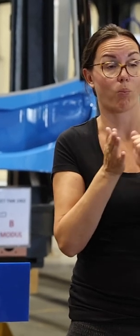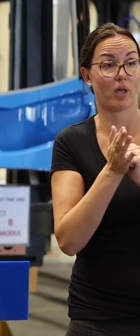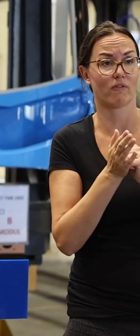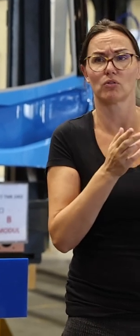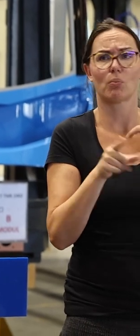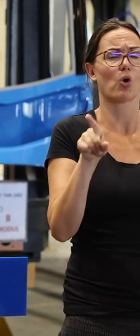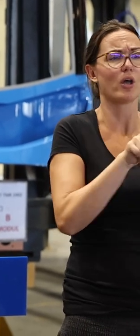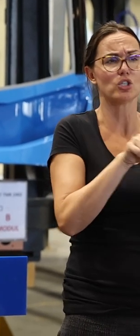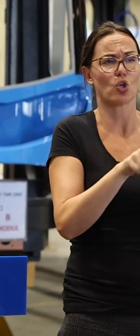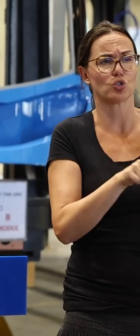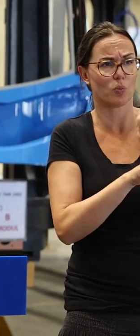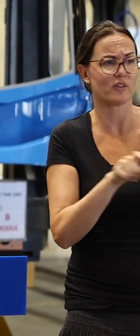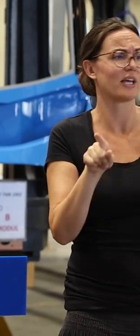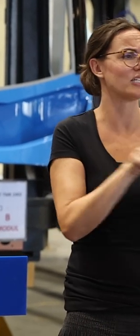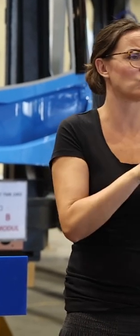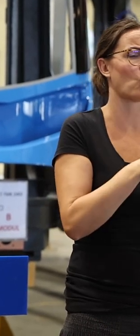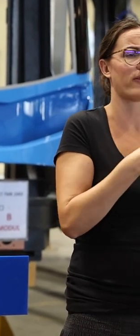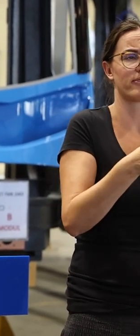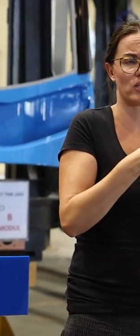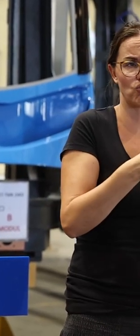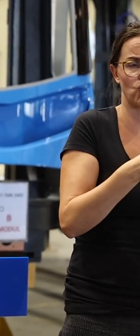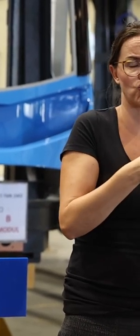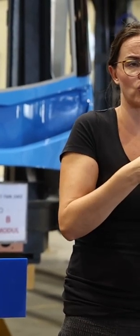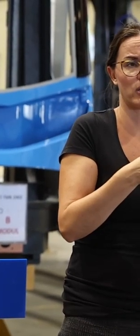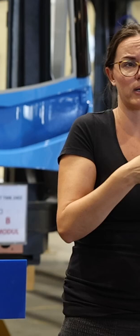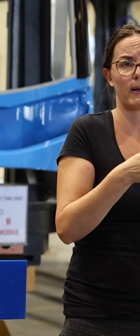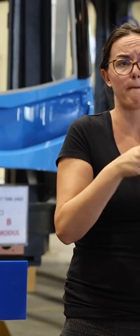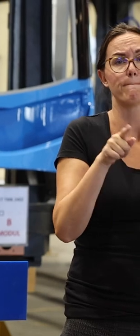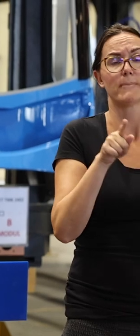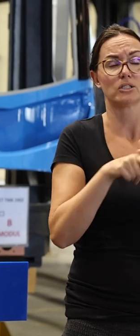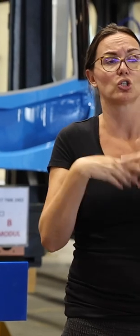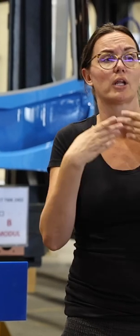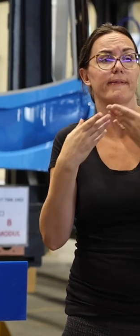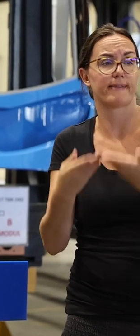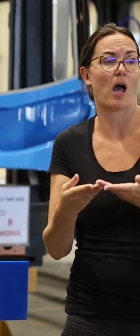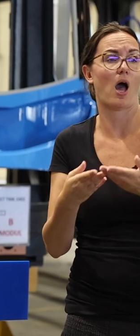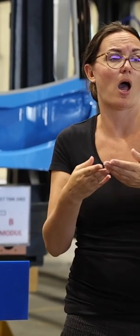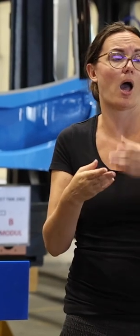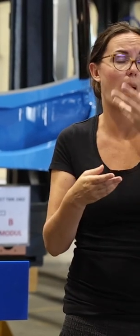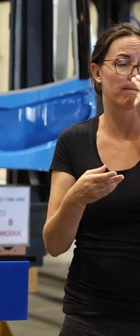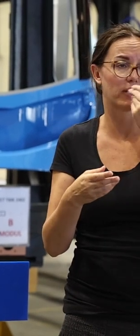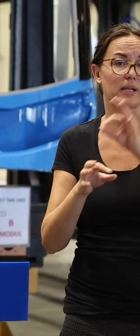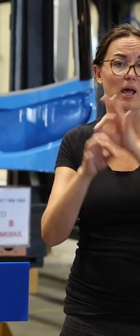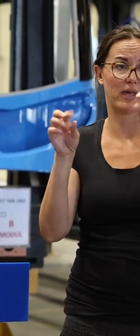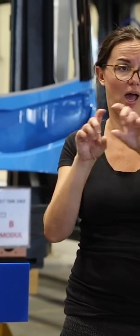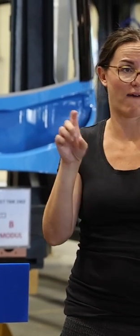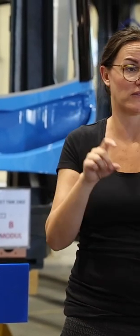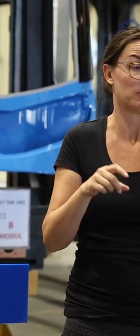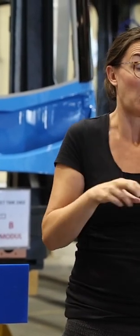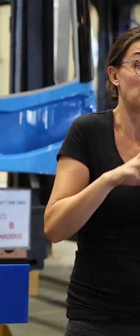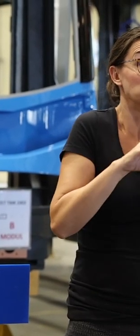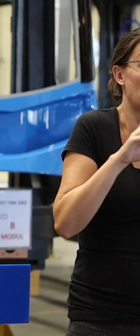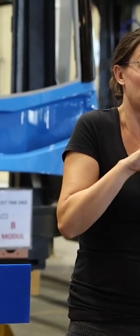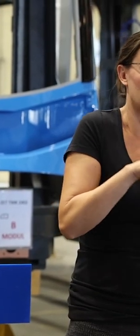odnosile subvencije na tržišnu uslugu plinom i na opskrbu plinom u javnoj usluzi. Tako da očekujem da tako bude i zato